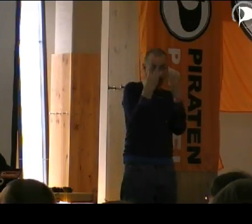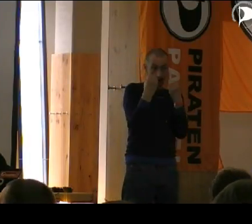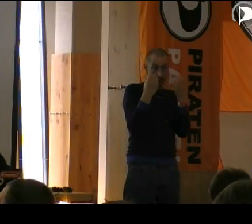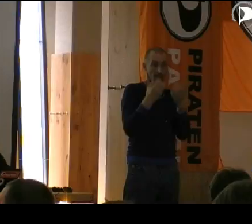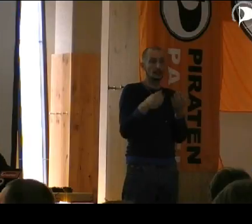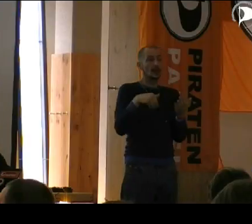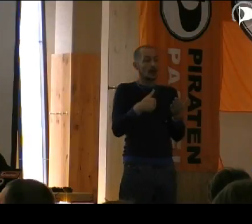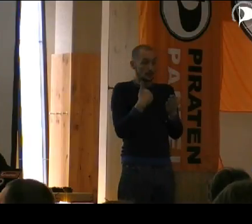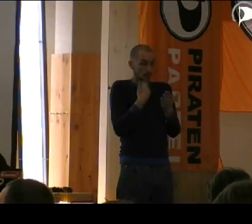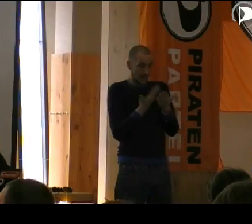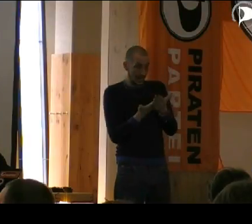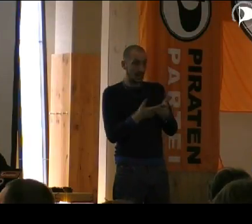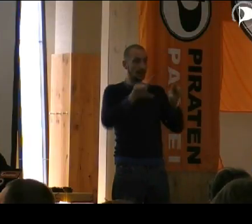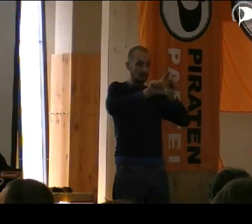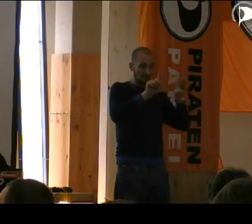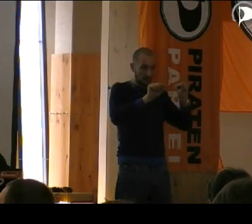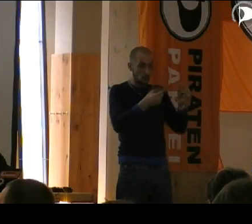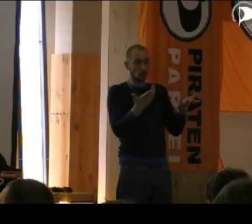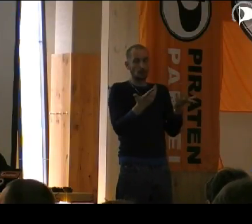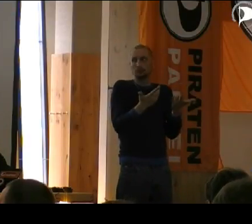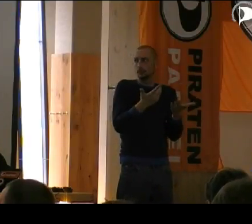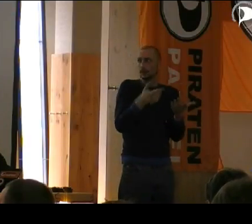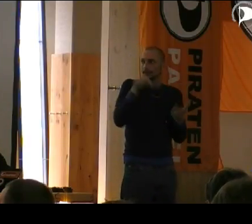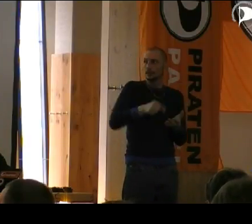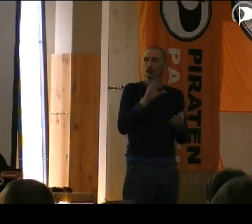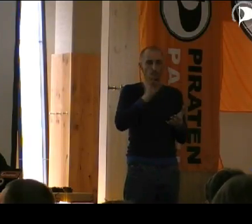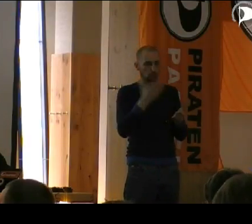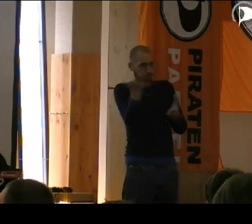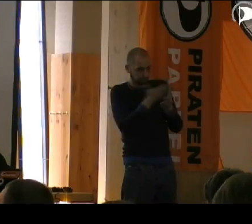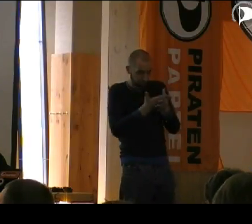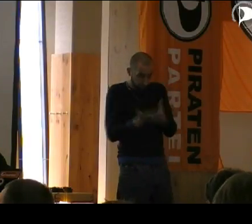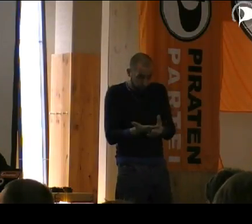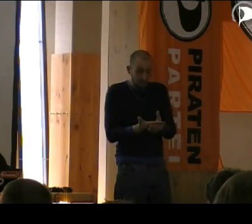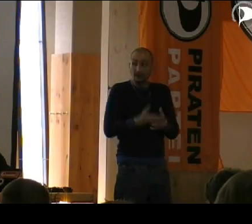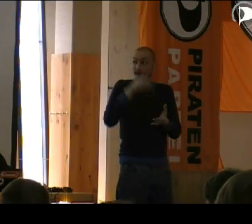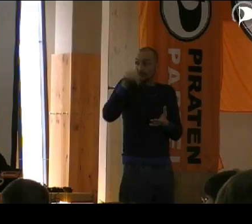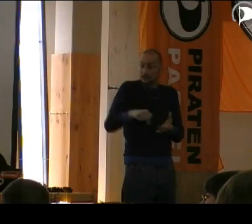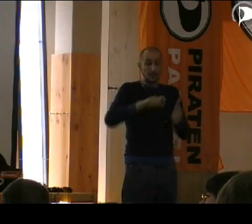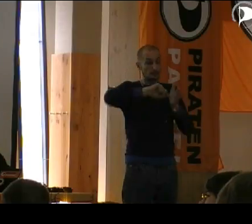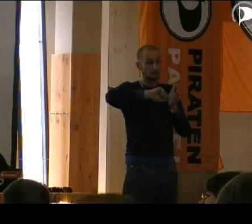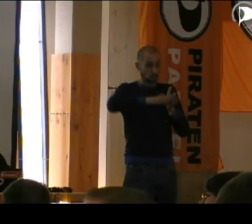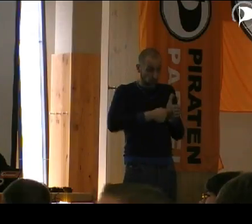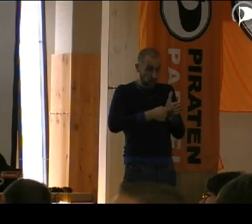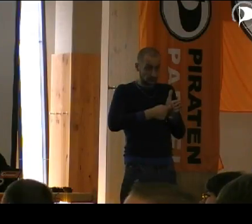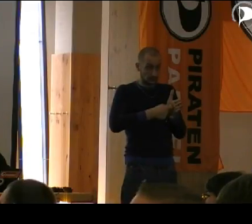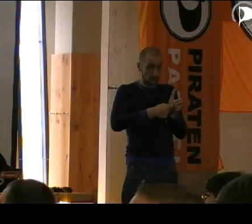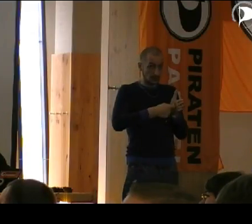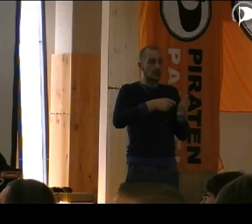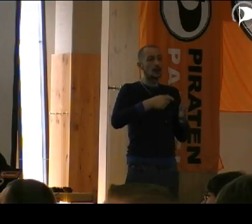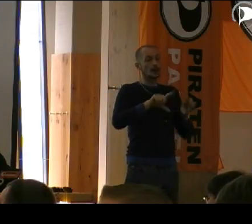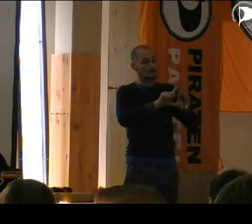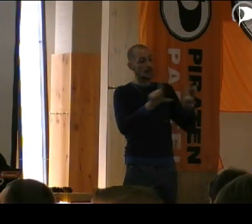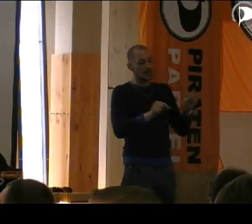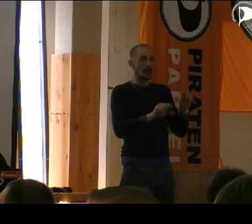krisen phase sehr gut geordnet insbesondere waren die beschlüsse und belege